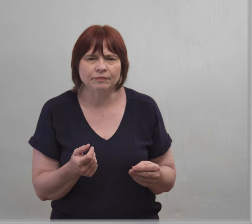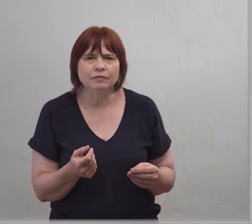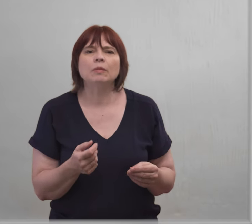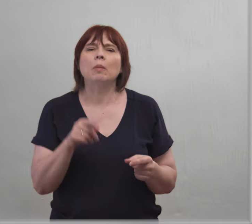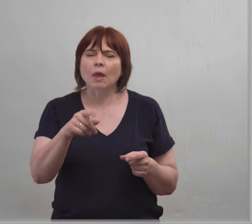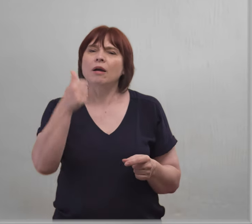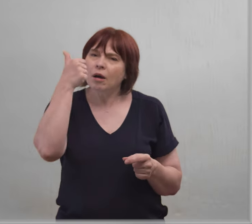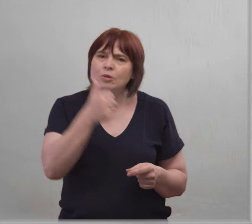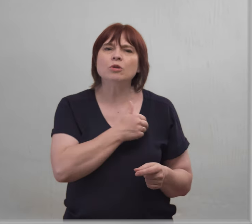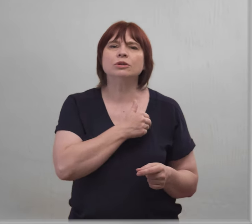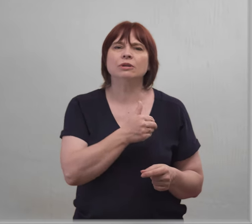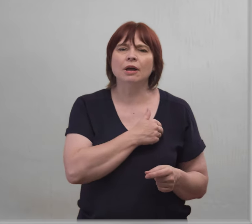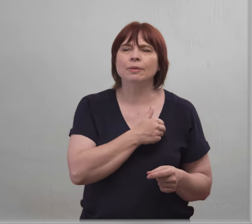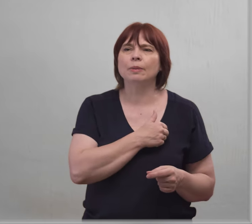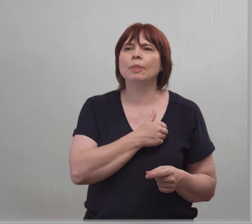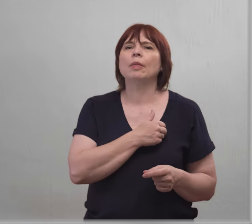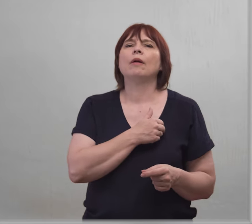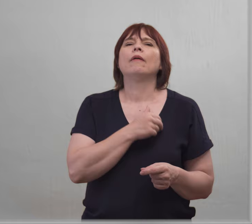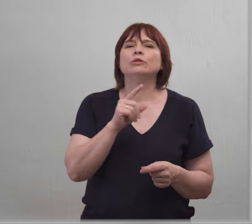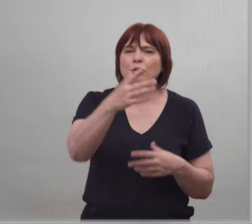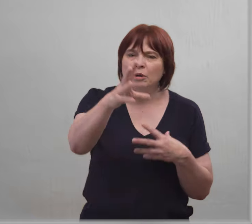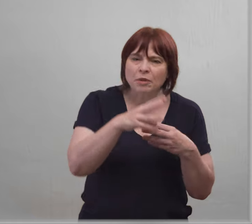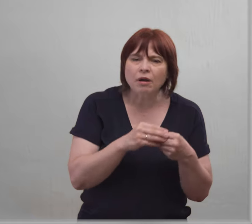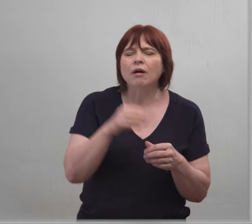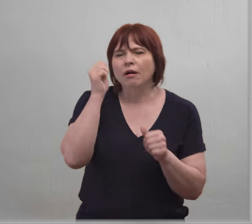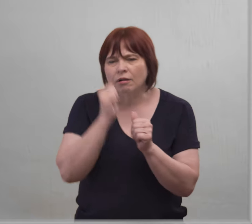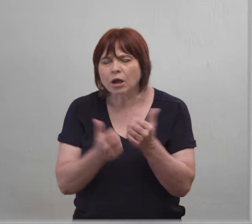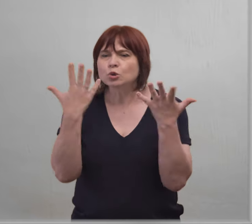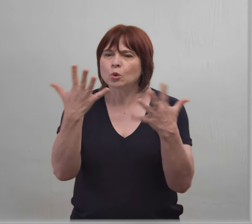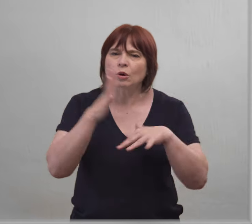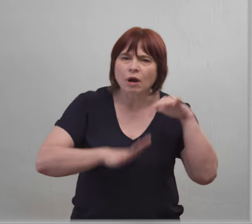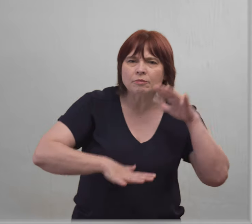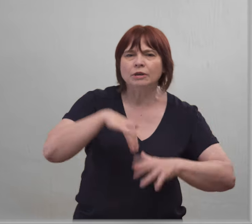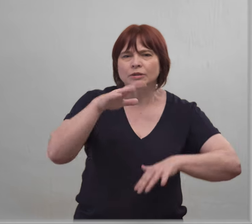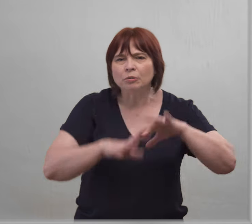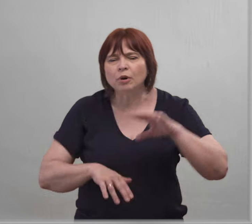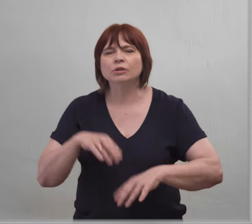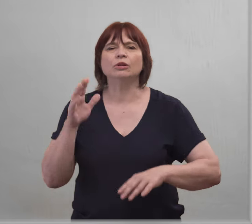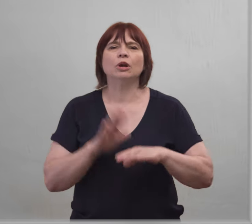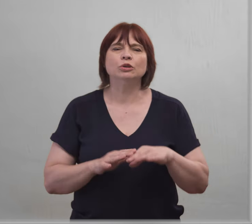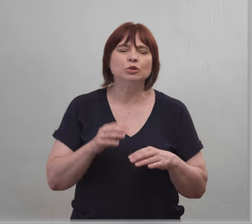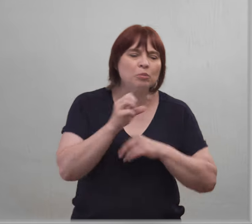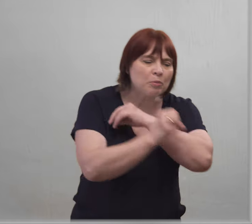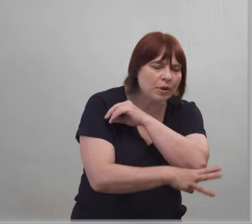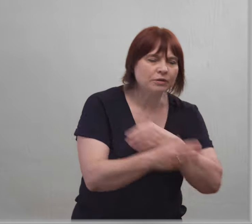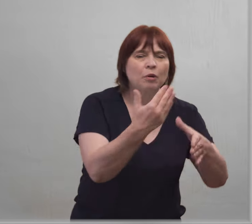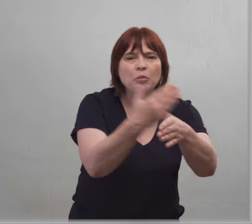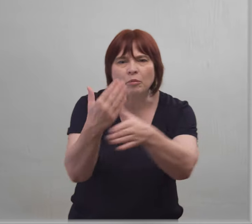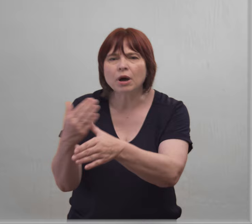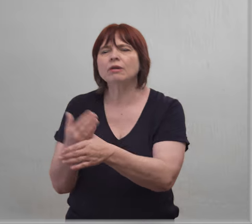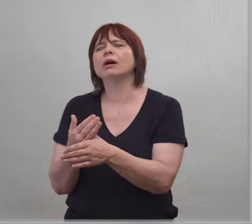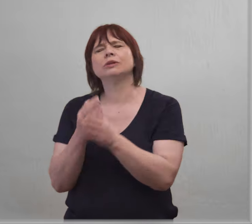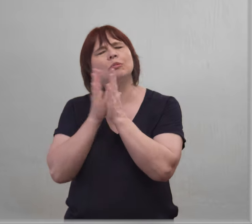желание, потому что Слово Твое говорит, что мы работали, каждый делая своими руками и могли уделять нуждающимся. Я прошу Тебя, благослови,